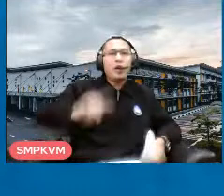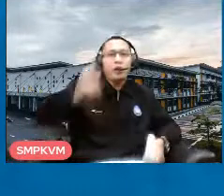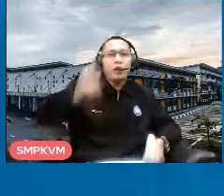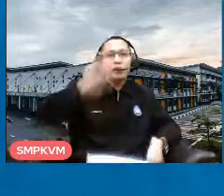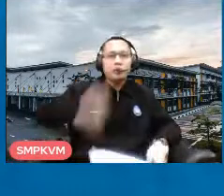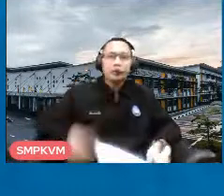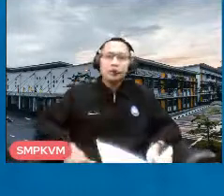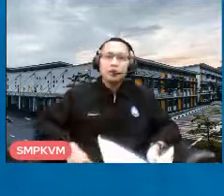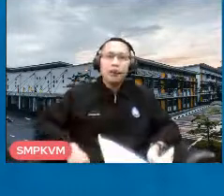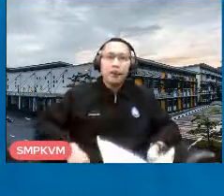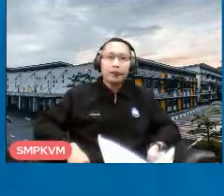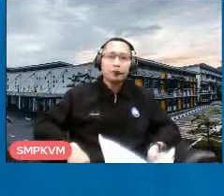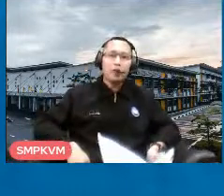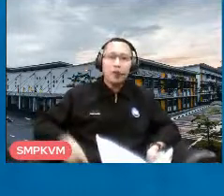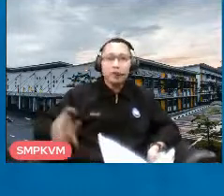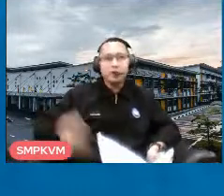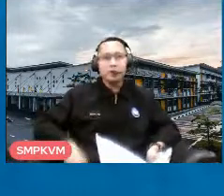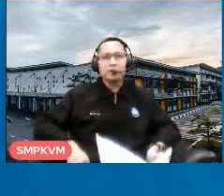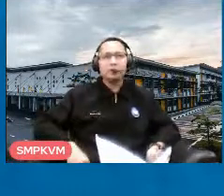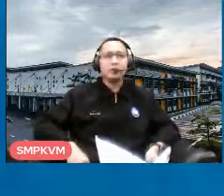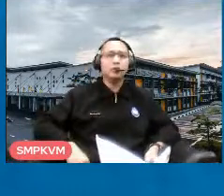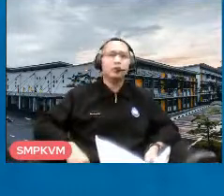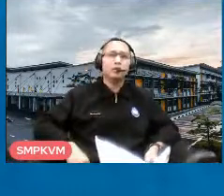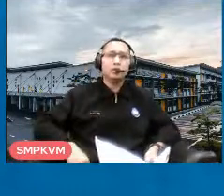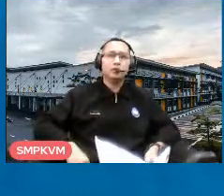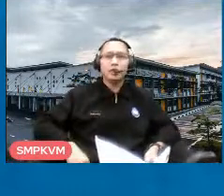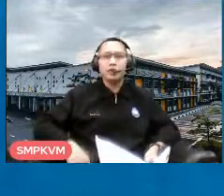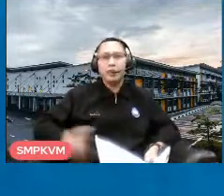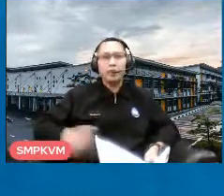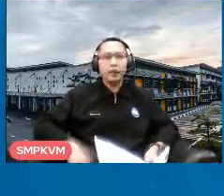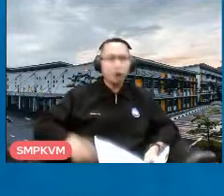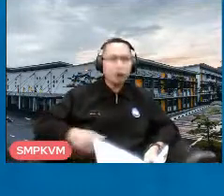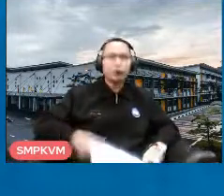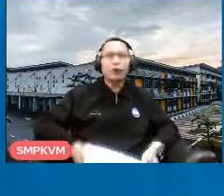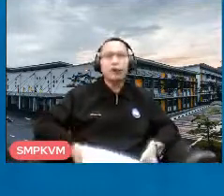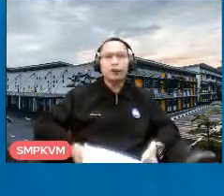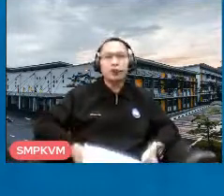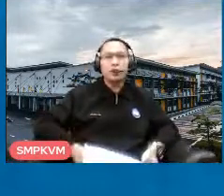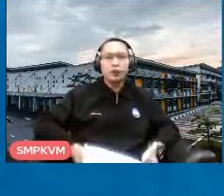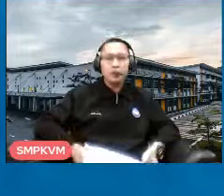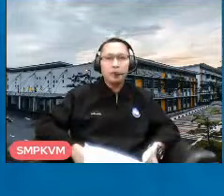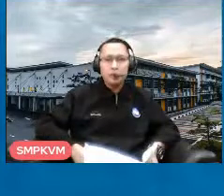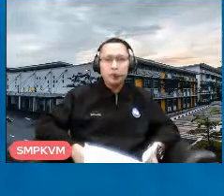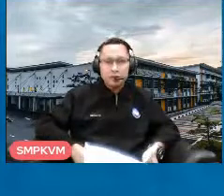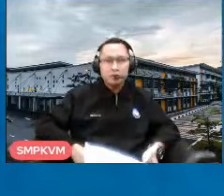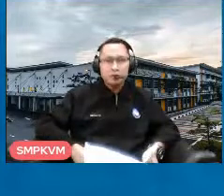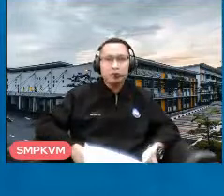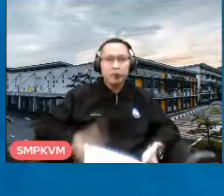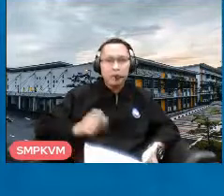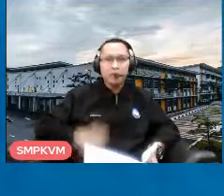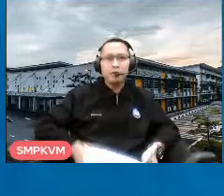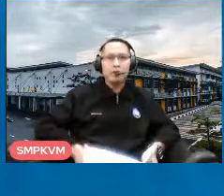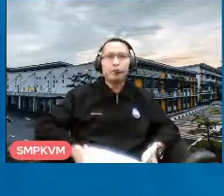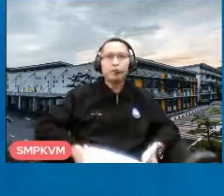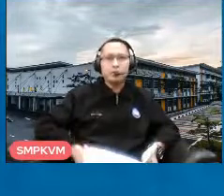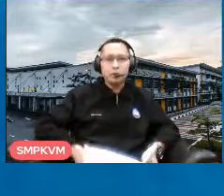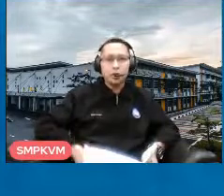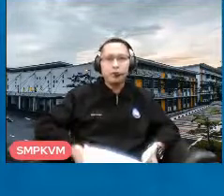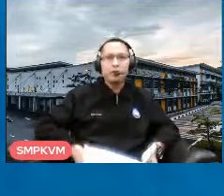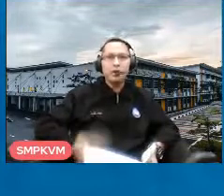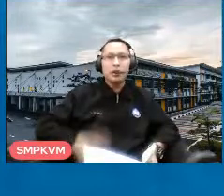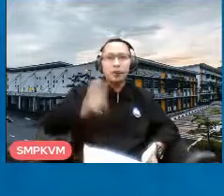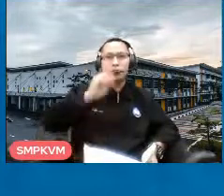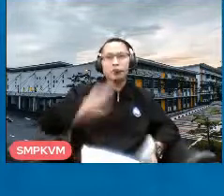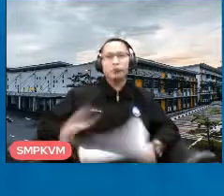cucilah soal lawan depan sholawat Idol Oh kalau sekali hebat soal masuk tapi nggak tahu enggak lebih walaupun